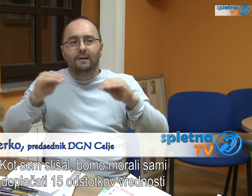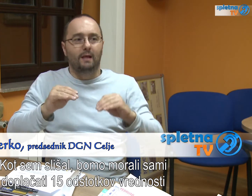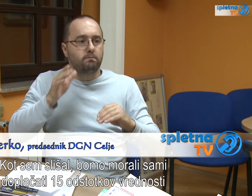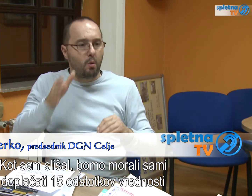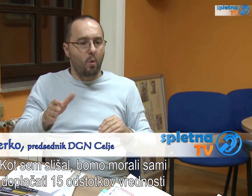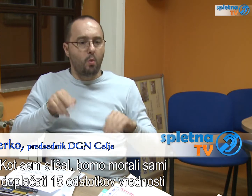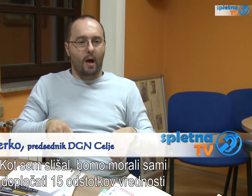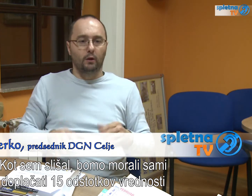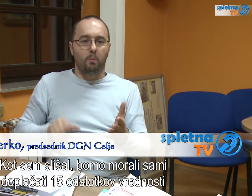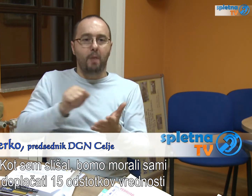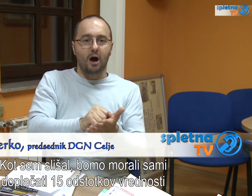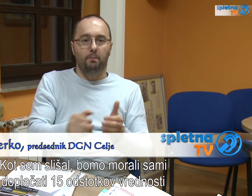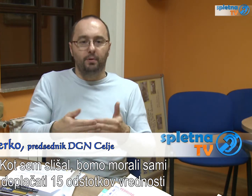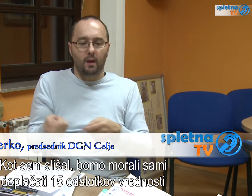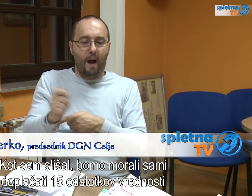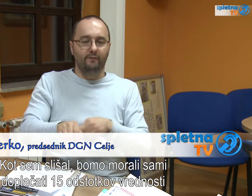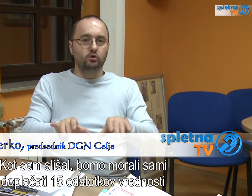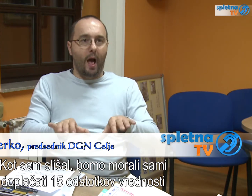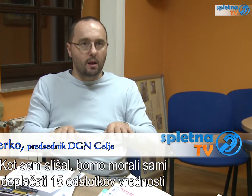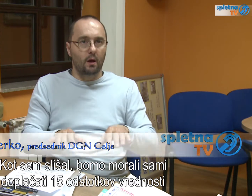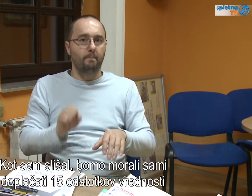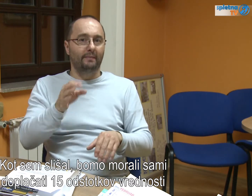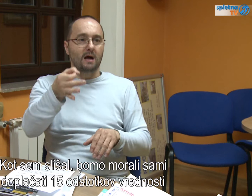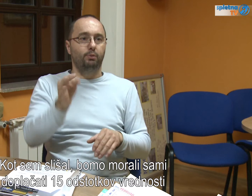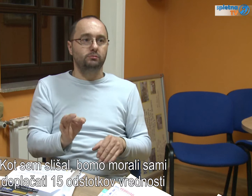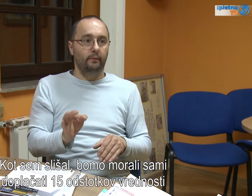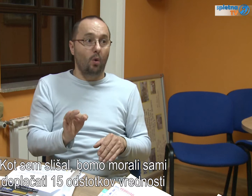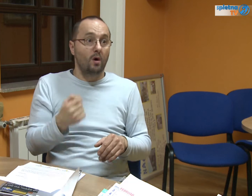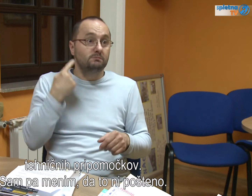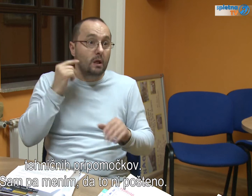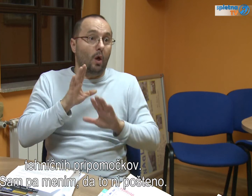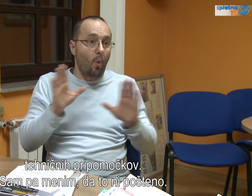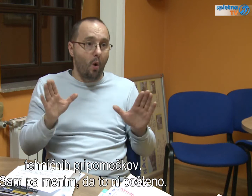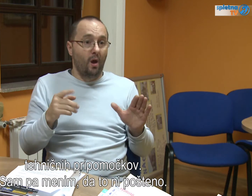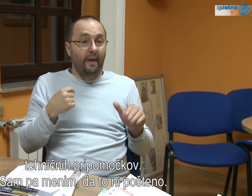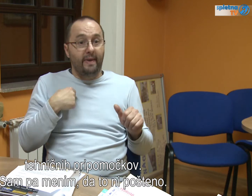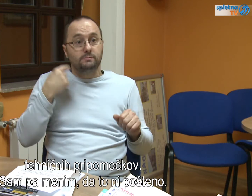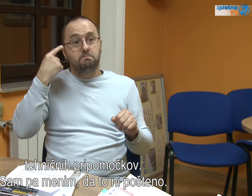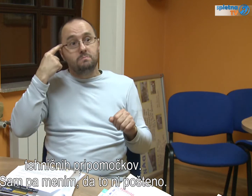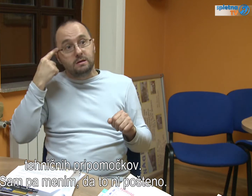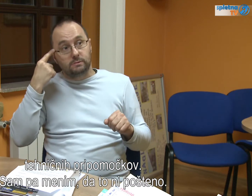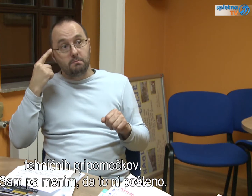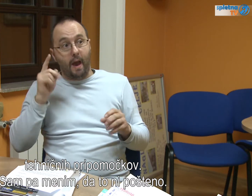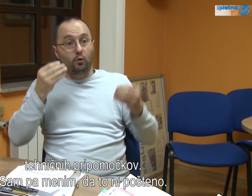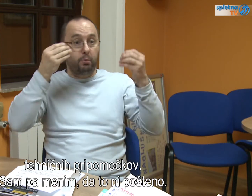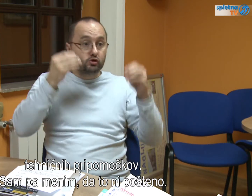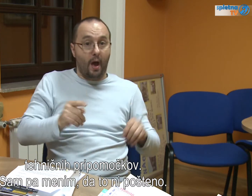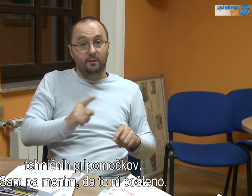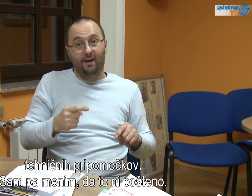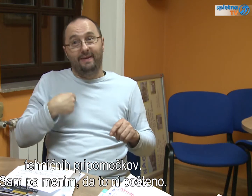leta bomo morali to plažo prilagoditi, pa daj potem to ni tako, in mi imajo to potem, in